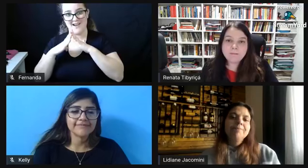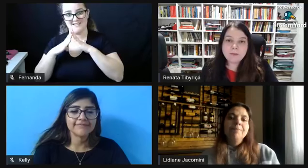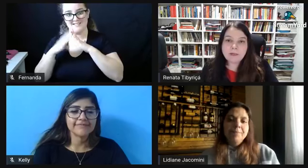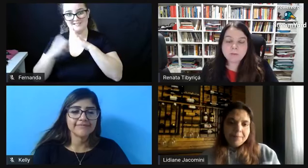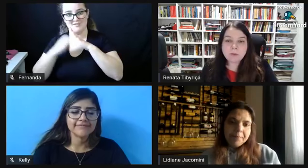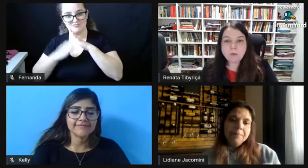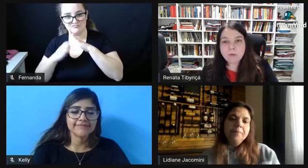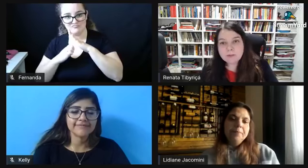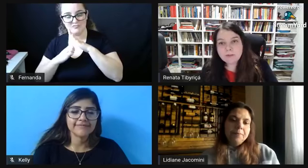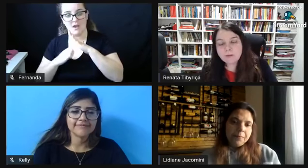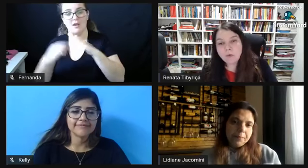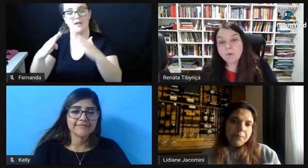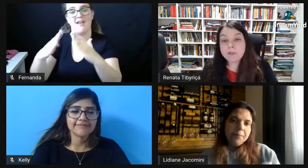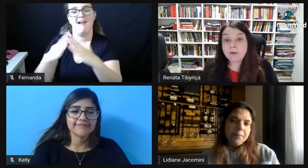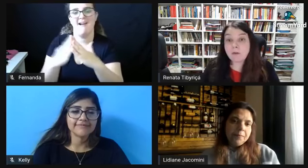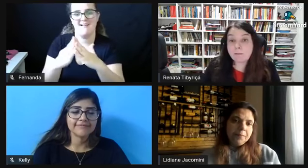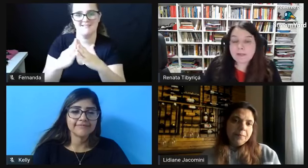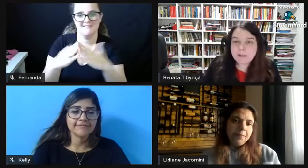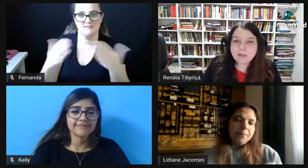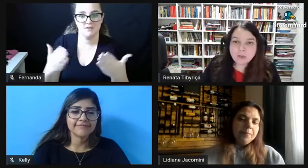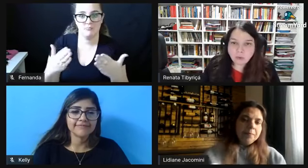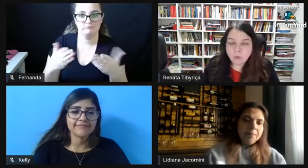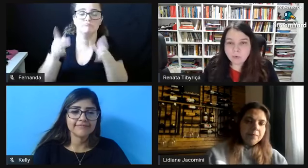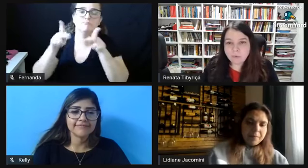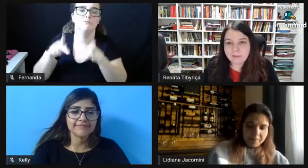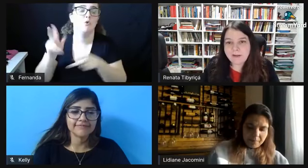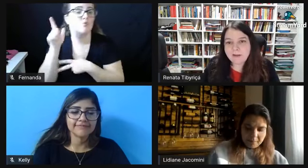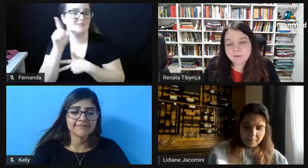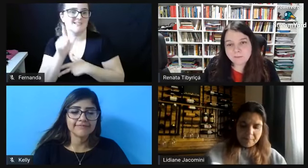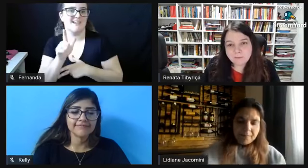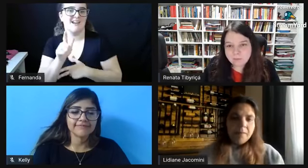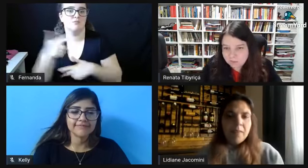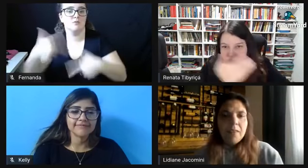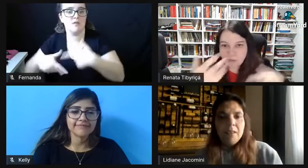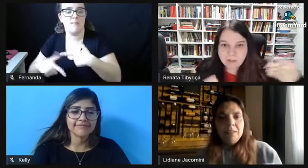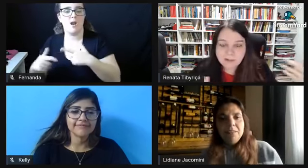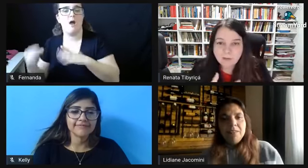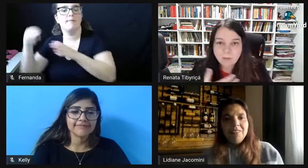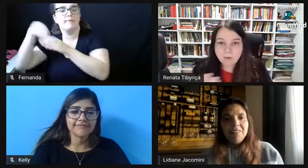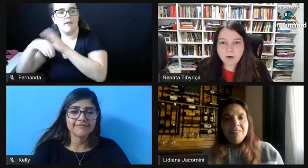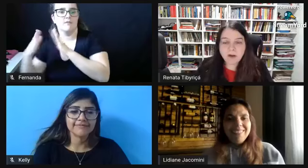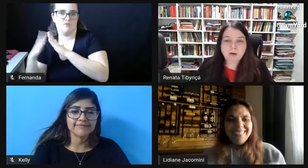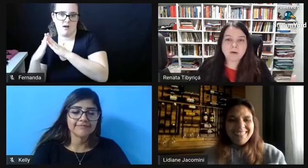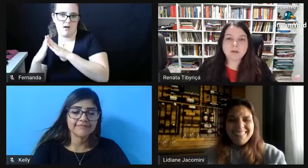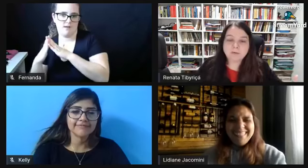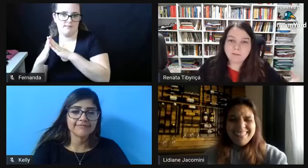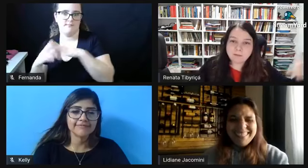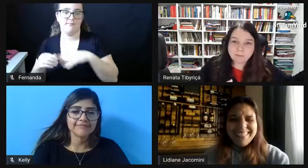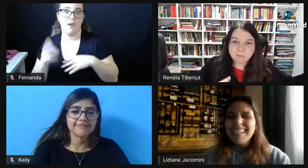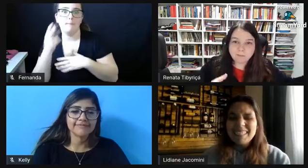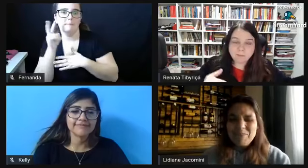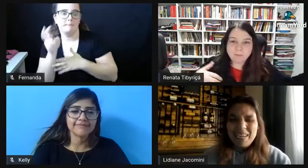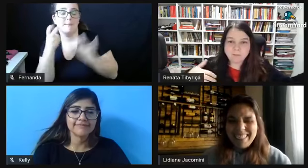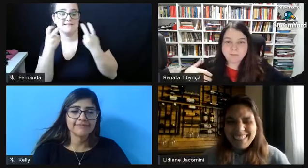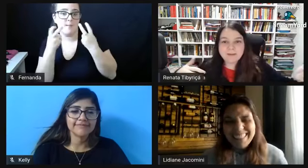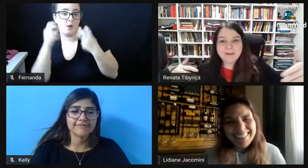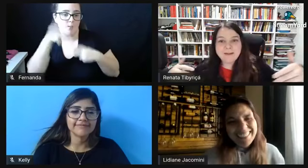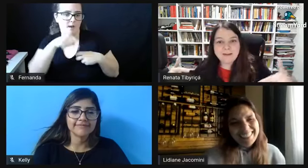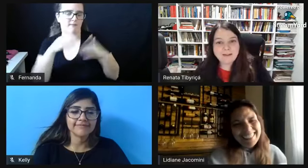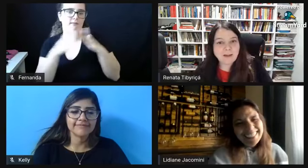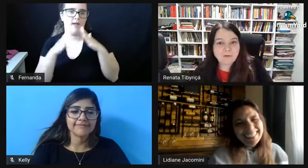né? E as pessoas estão conseguindo, apesar de tudo, né? Vocês viram que aqui está um pouco caótico, né? Em casa